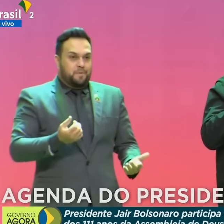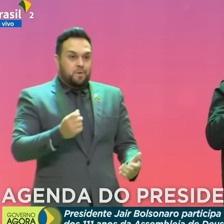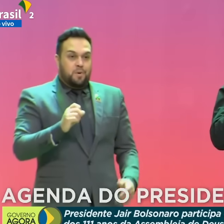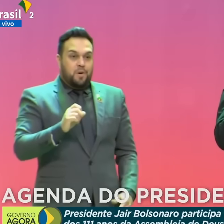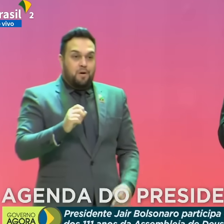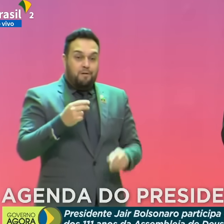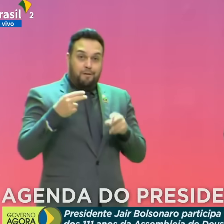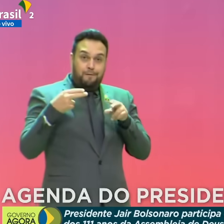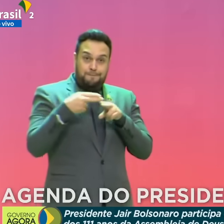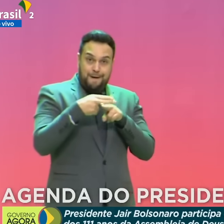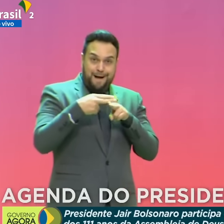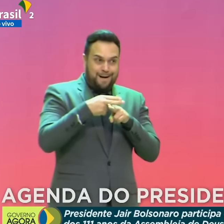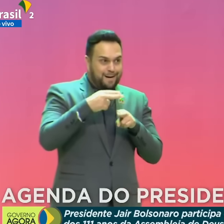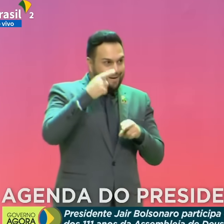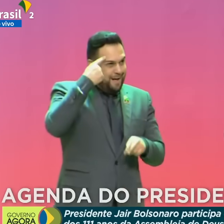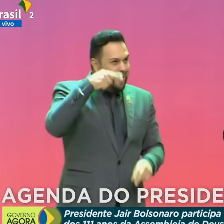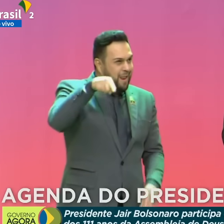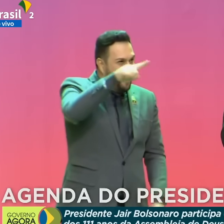facada.